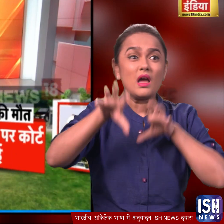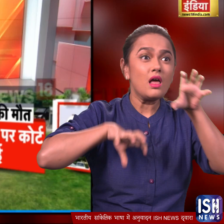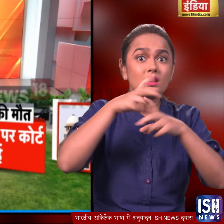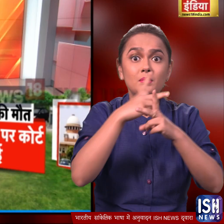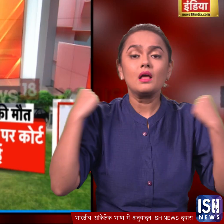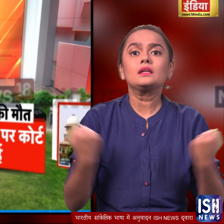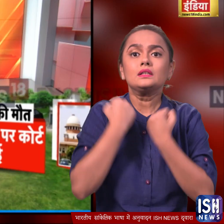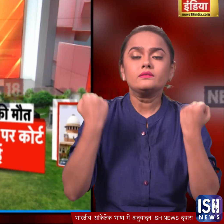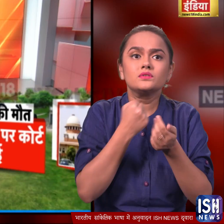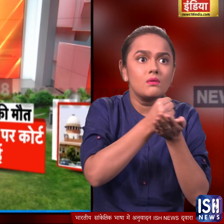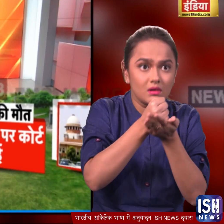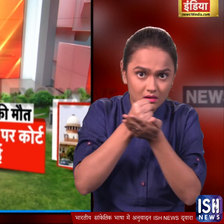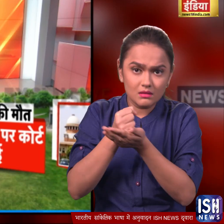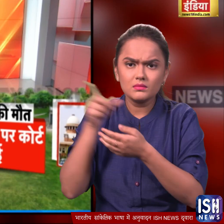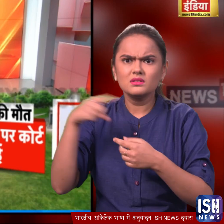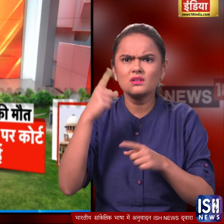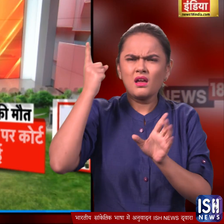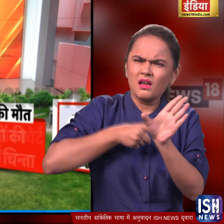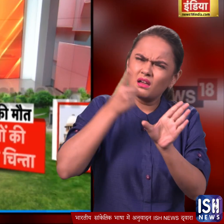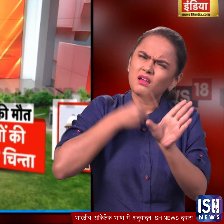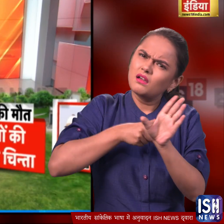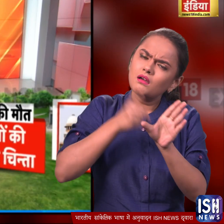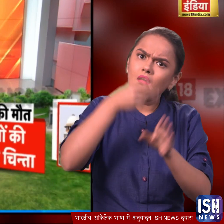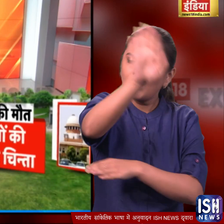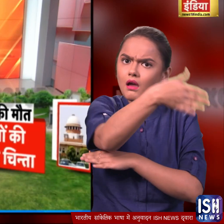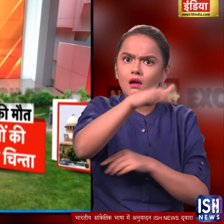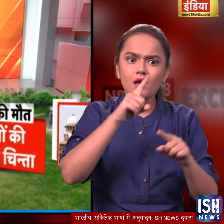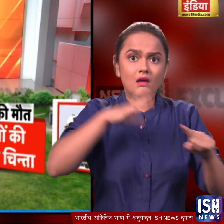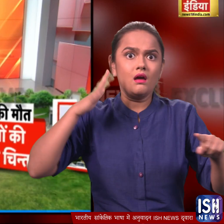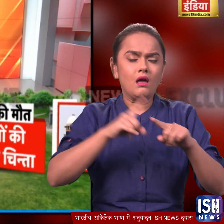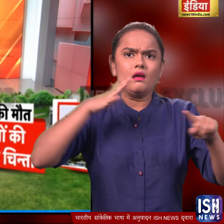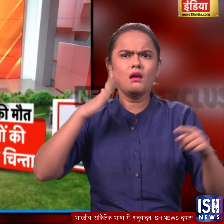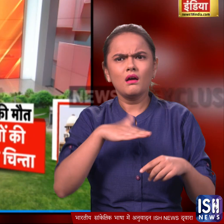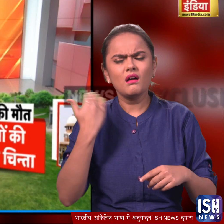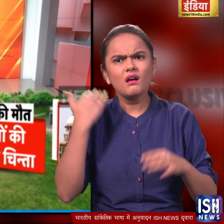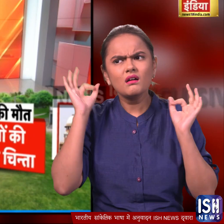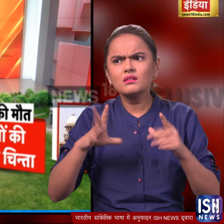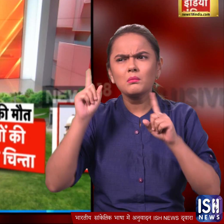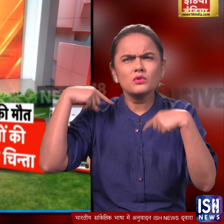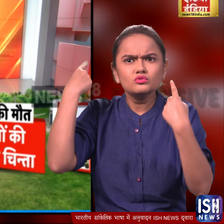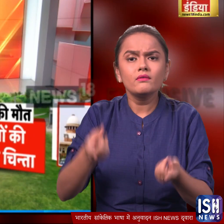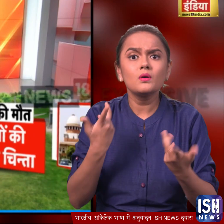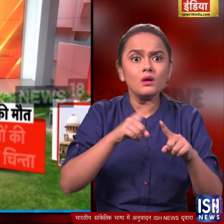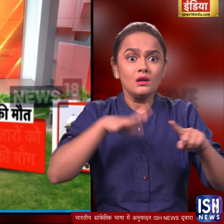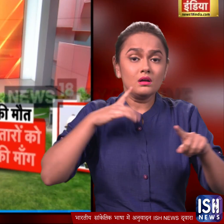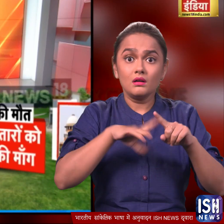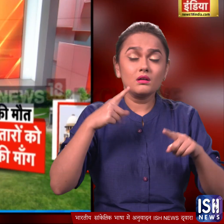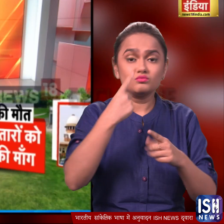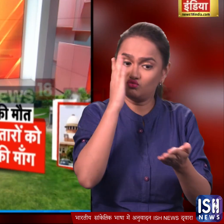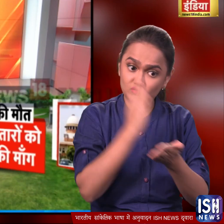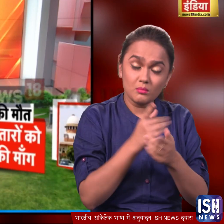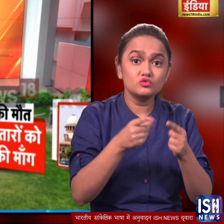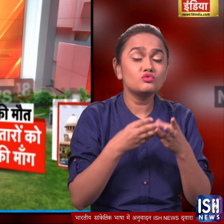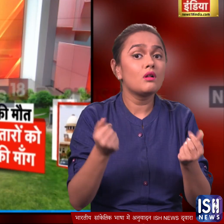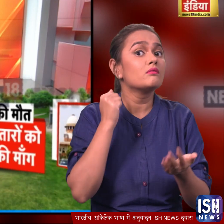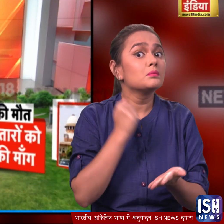वाइल्ड लाइफ एक्टिविस्ट की ओर से दाखिल की गई, जिन्होंने करंट से हर साल हो रही हाथियों की मौत पर चिंता जताई और करंट से होने वाली हाथियों की